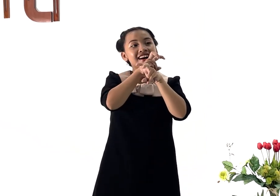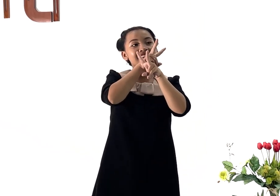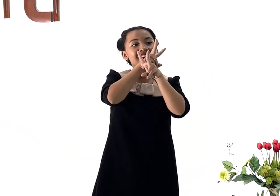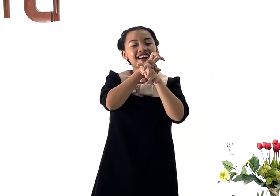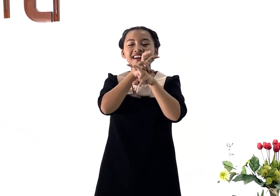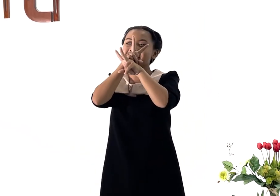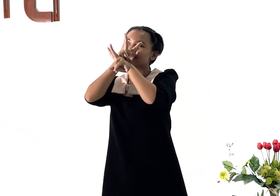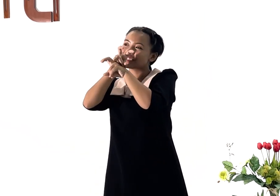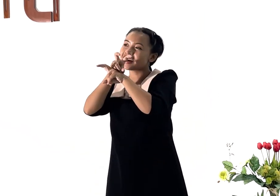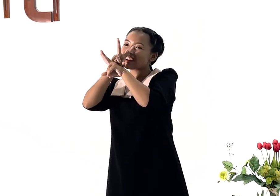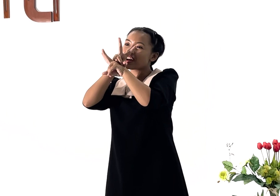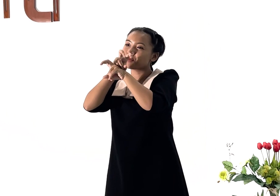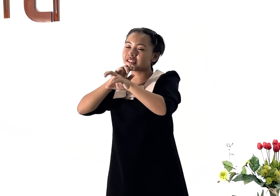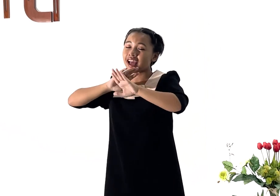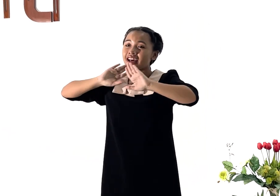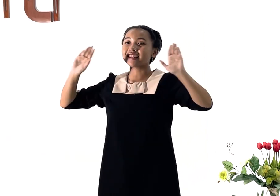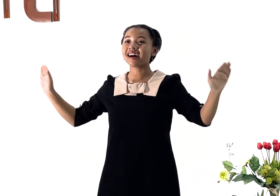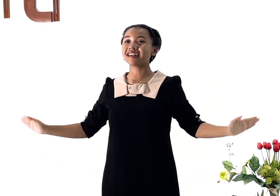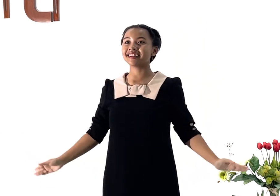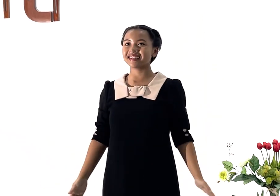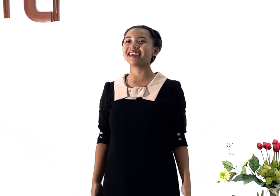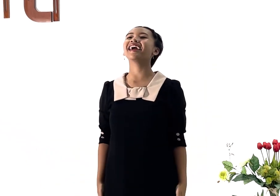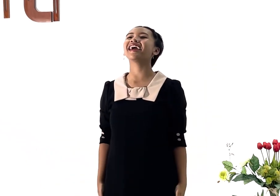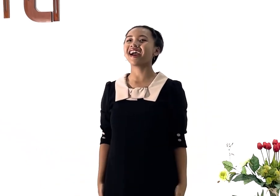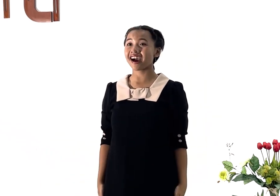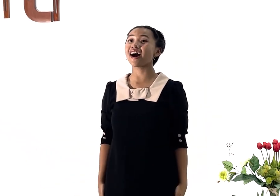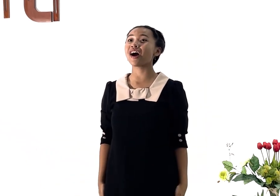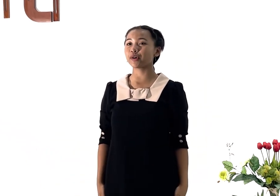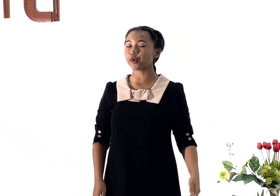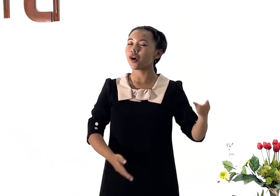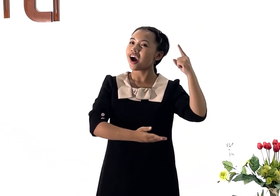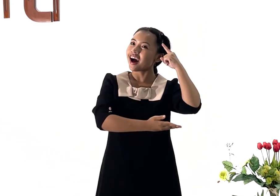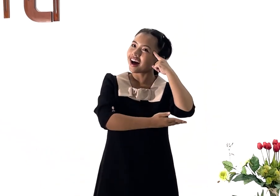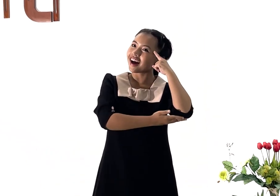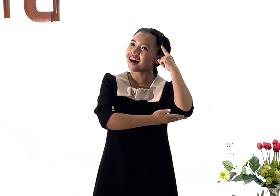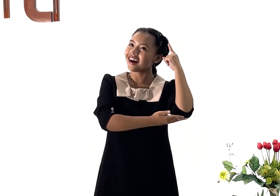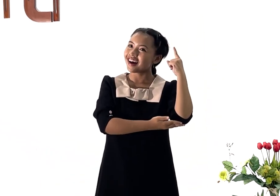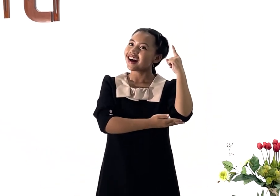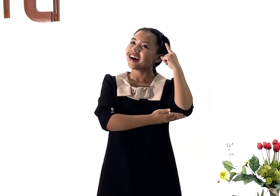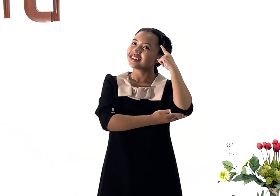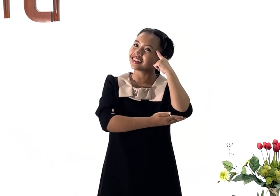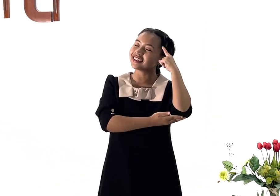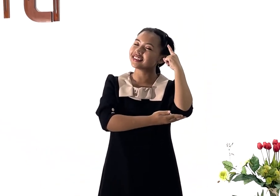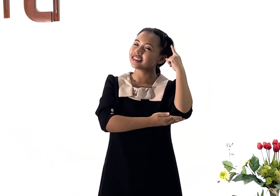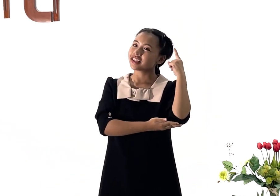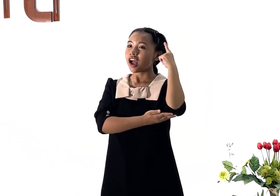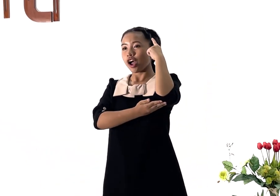사랑하는 사람은 나를 위해하고 아는